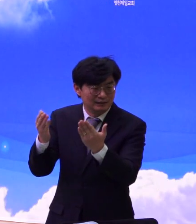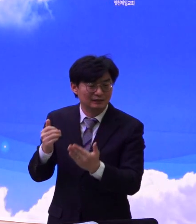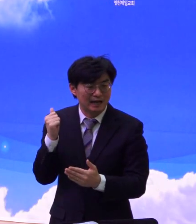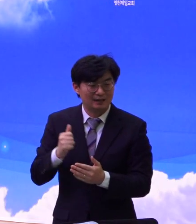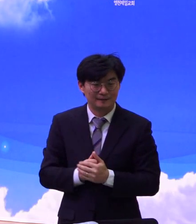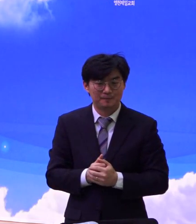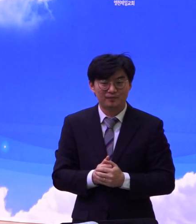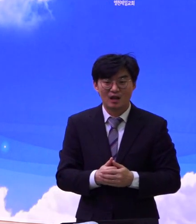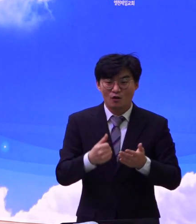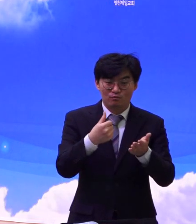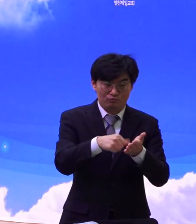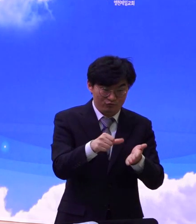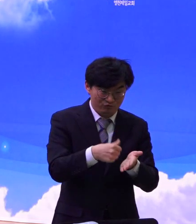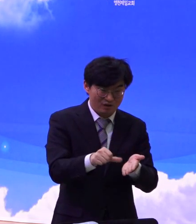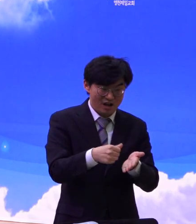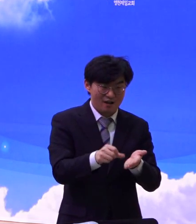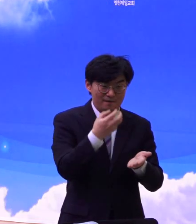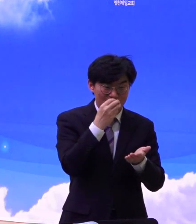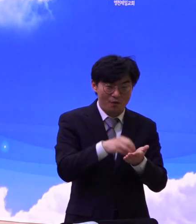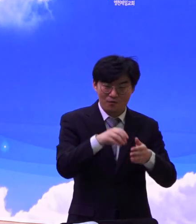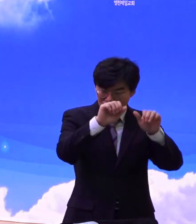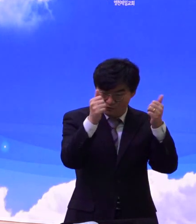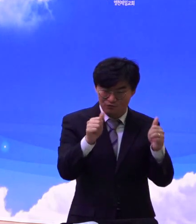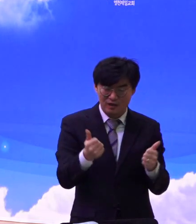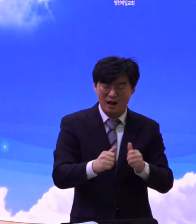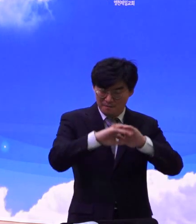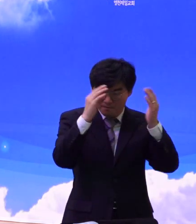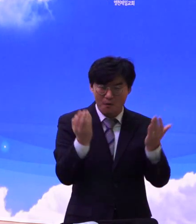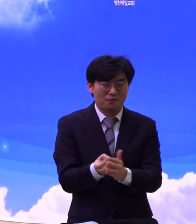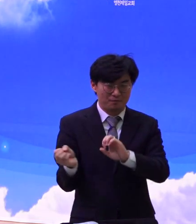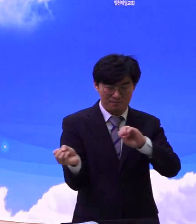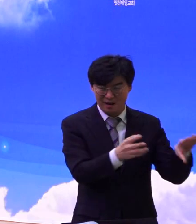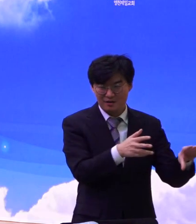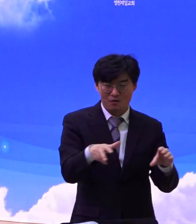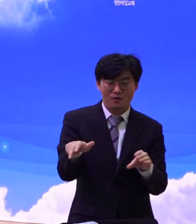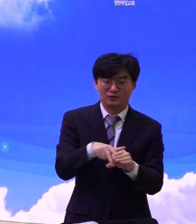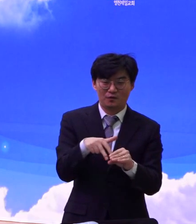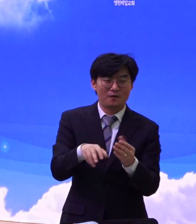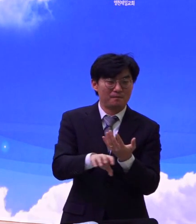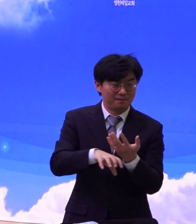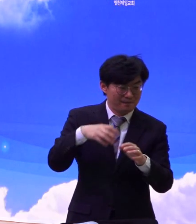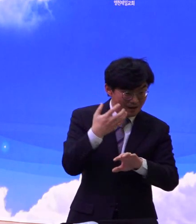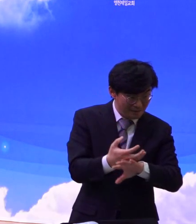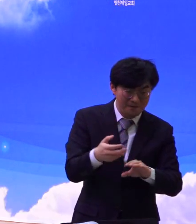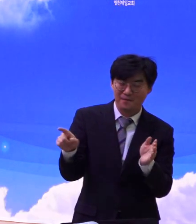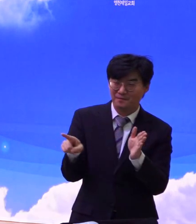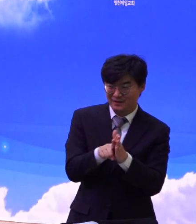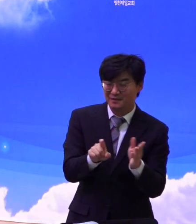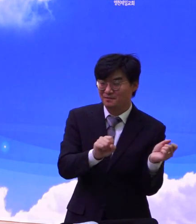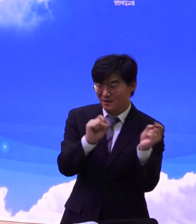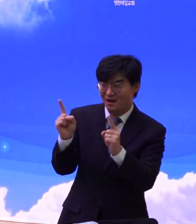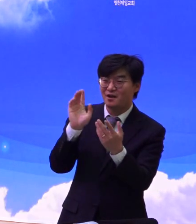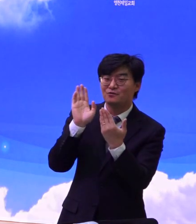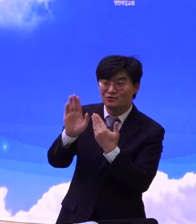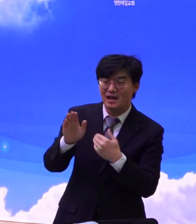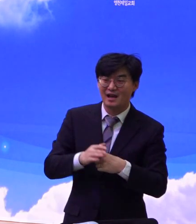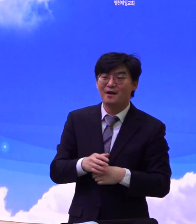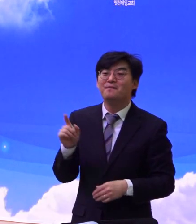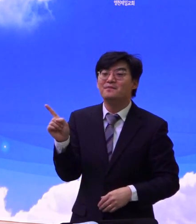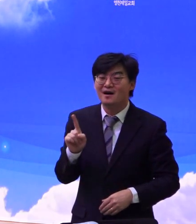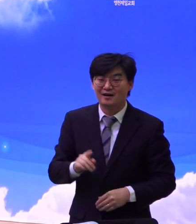히스기야가 이스라엘 백성들의 신앙을 개혁하고 자신의 신앙이 개혁되고 백성들과 자신이 하나님을 예배하는 참된